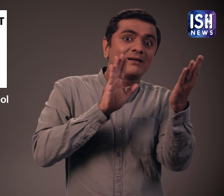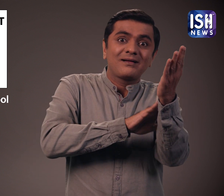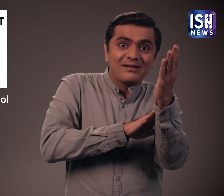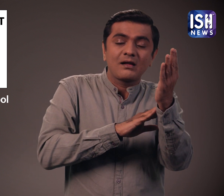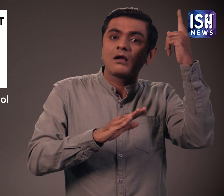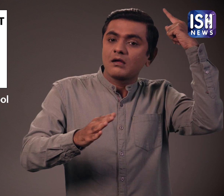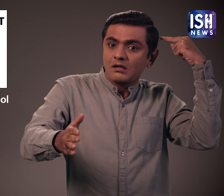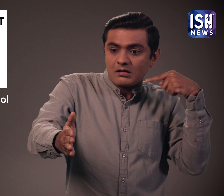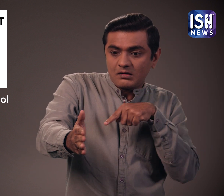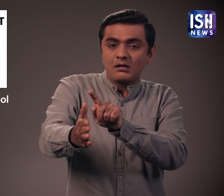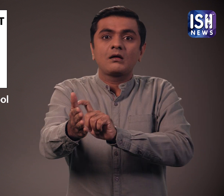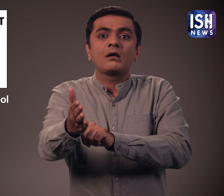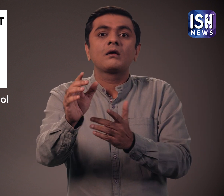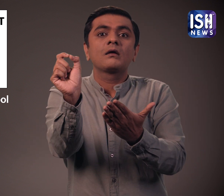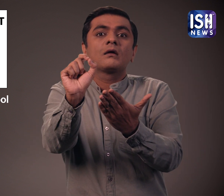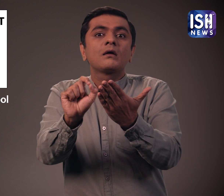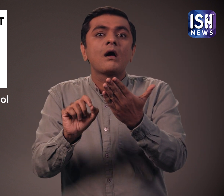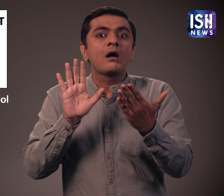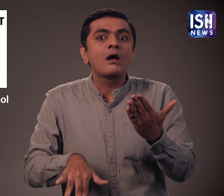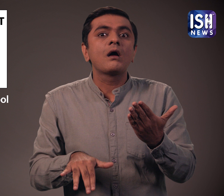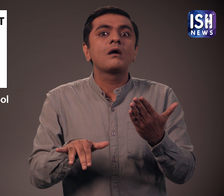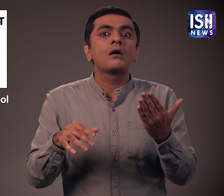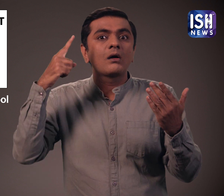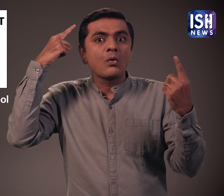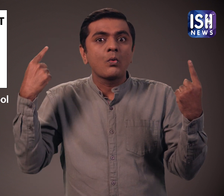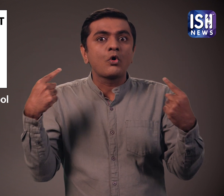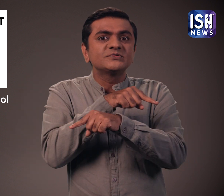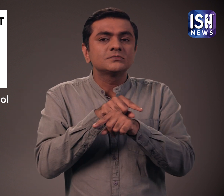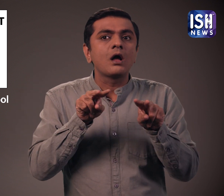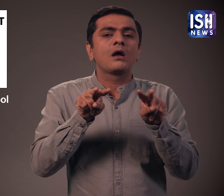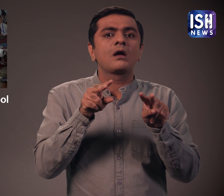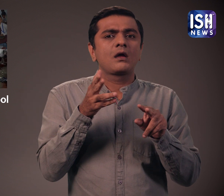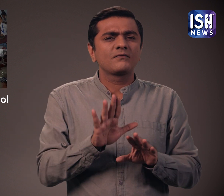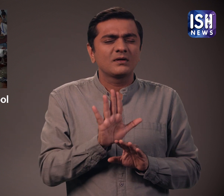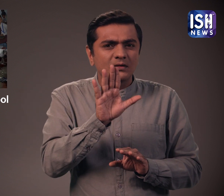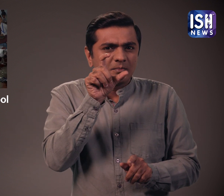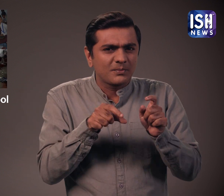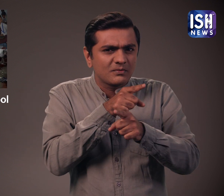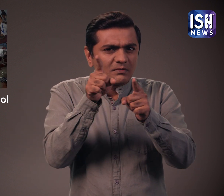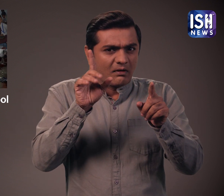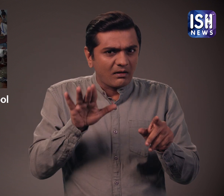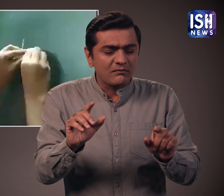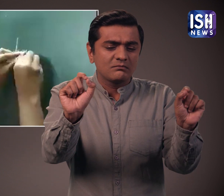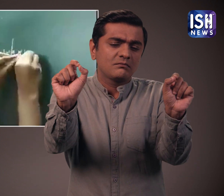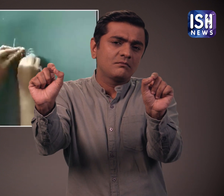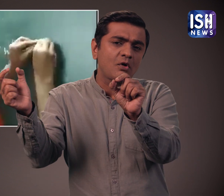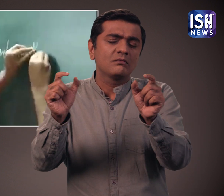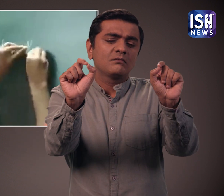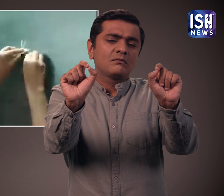दाई और मजबूत दिमाग वाले लेफ्ट हैंनेट बन जाते हैं क्या आप एक ही समय में दोनों